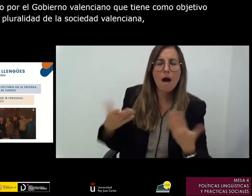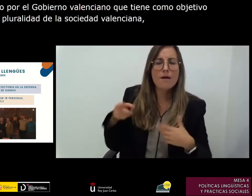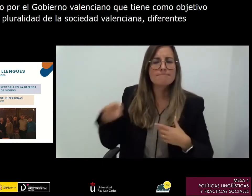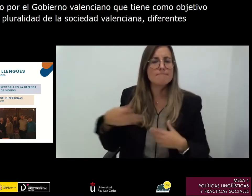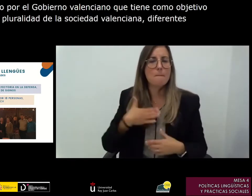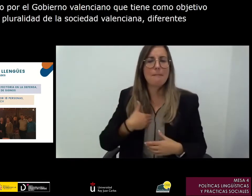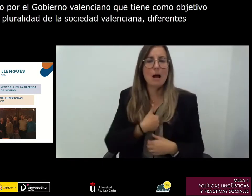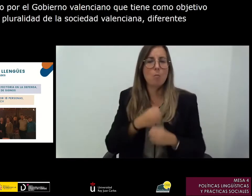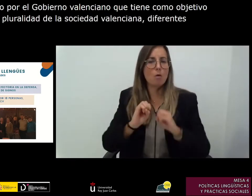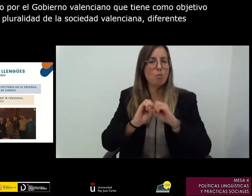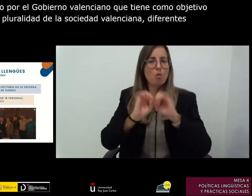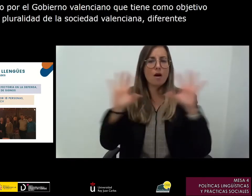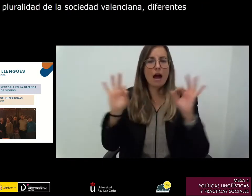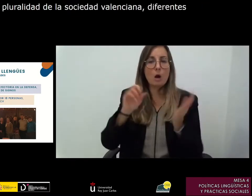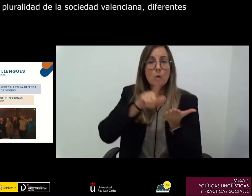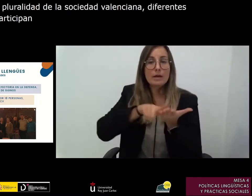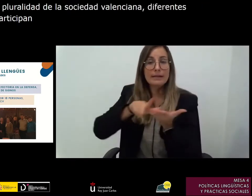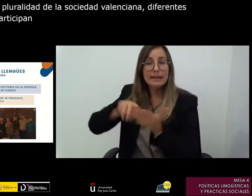Llengües